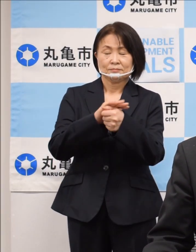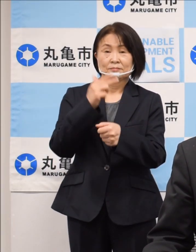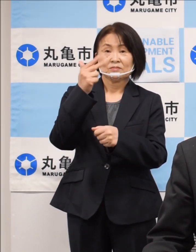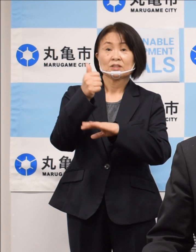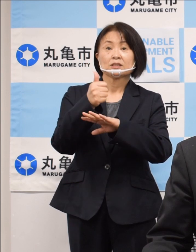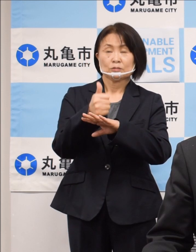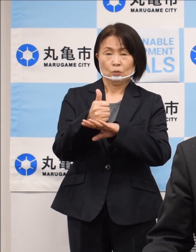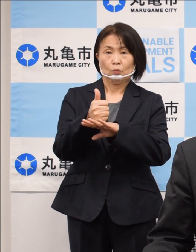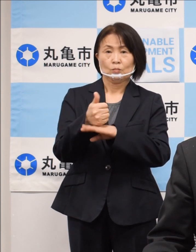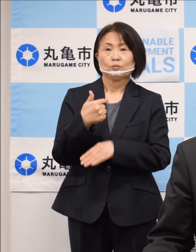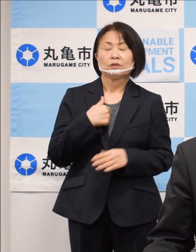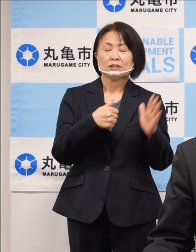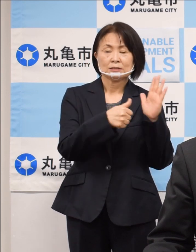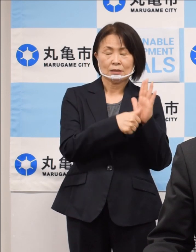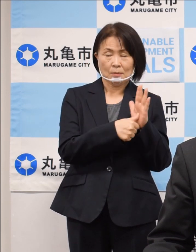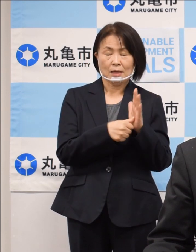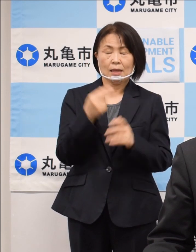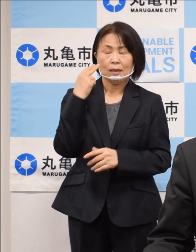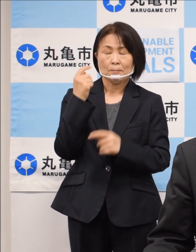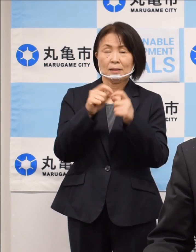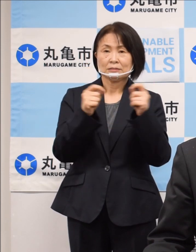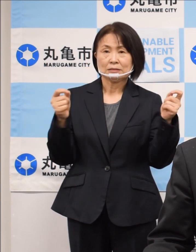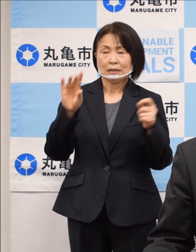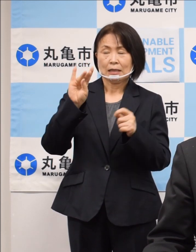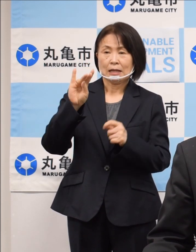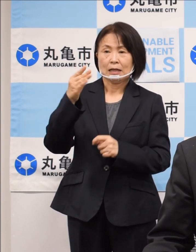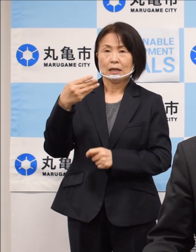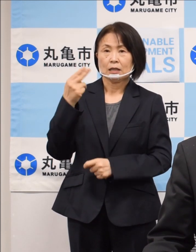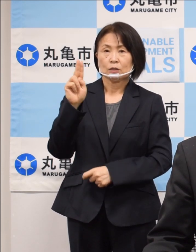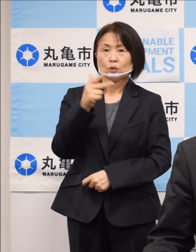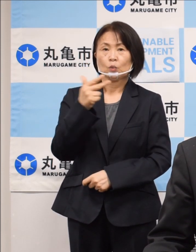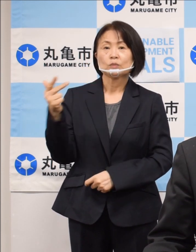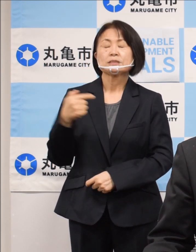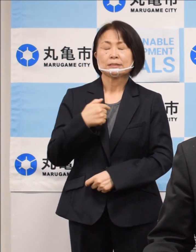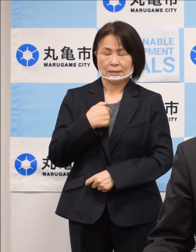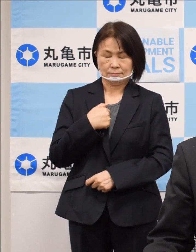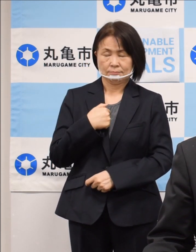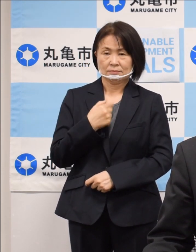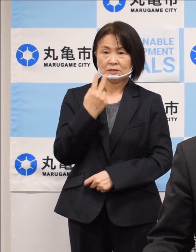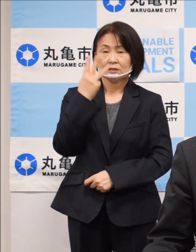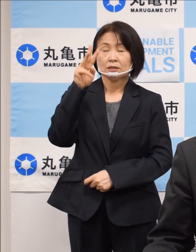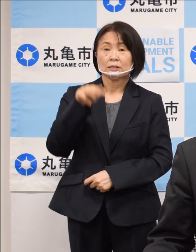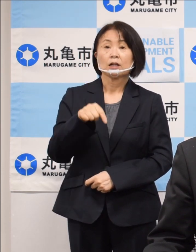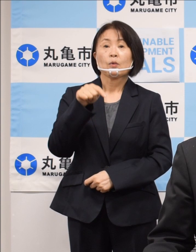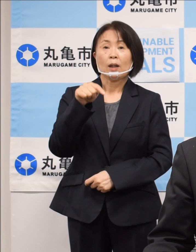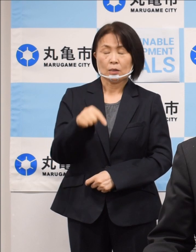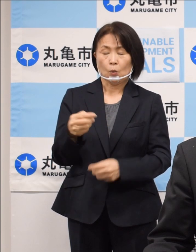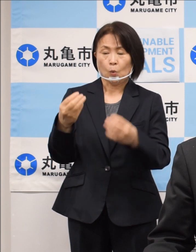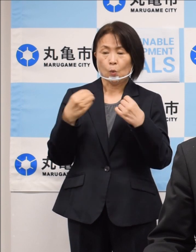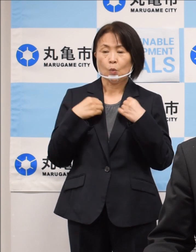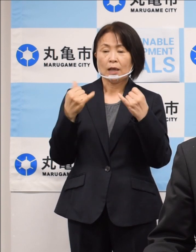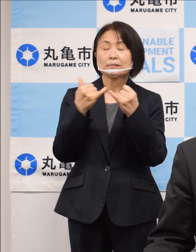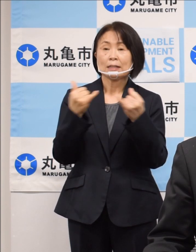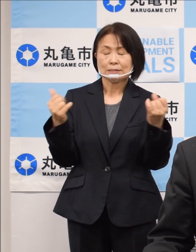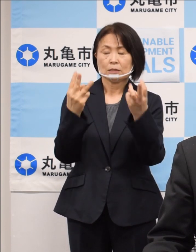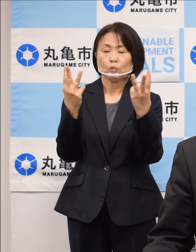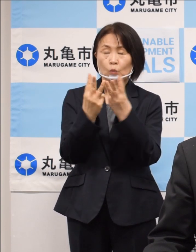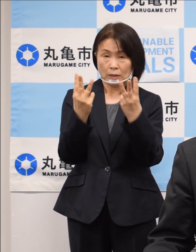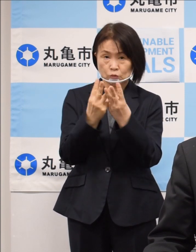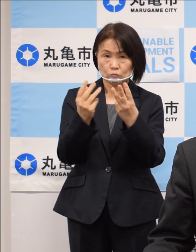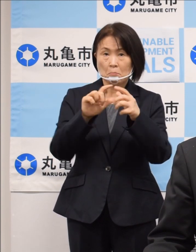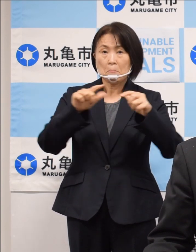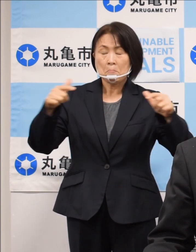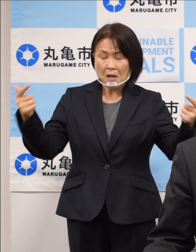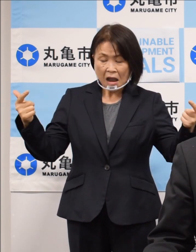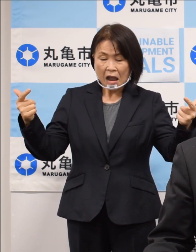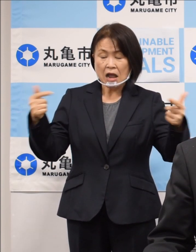丸亀市長の松永教授でございます。香川県の感染者が急激に拡